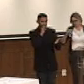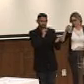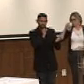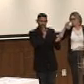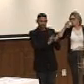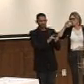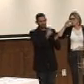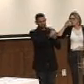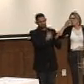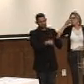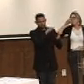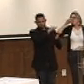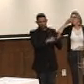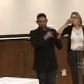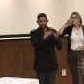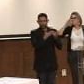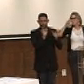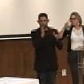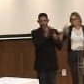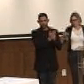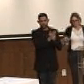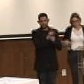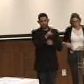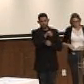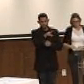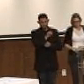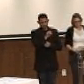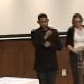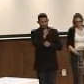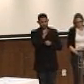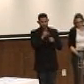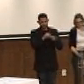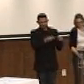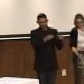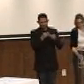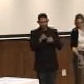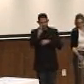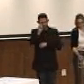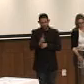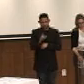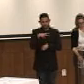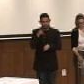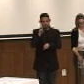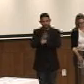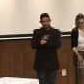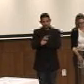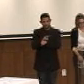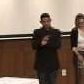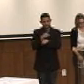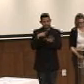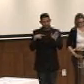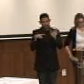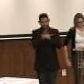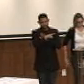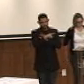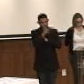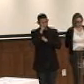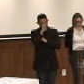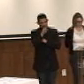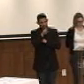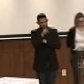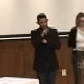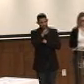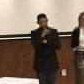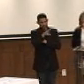autoria, ou sequer abriu um processo administrativo para me dar o amplo direito à defesa? A minha pergunta é, o senhor